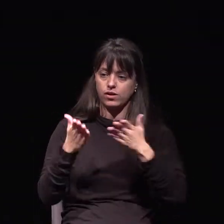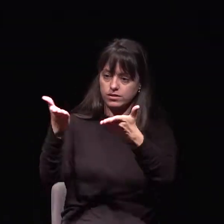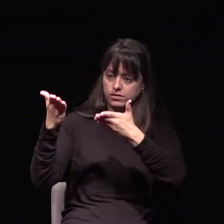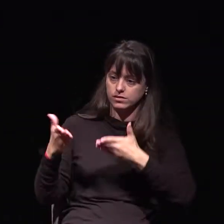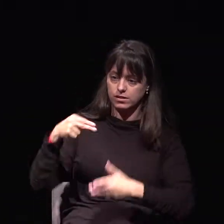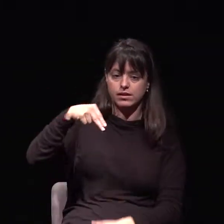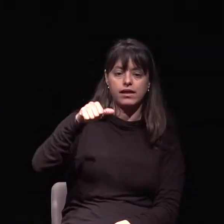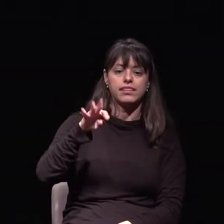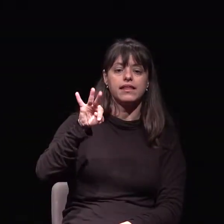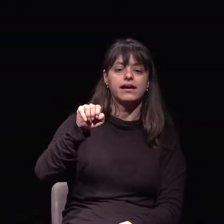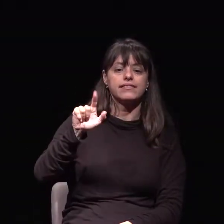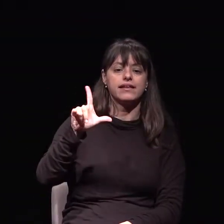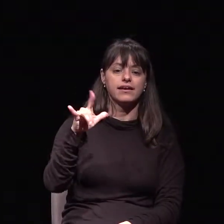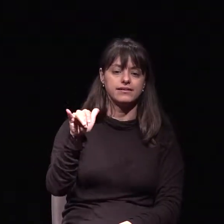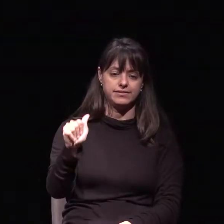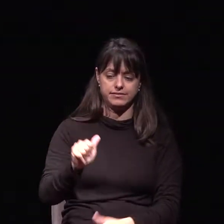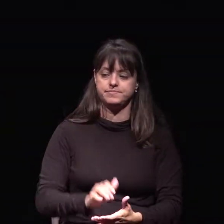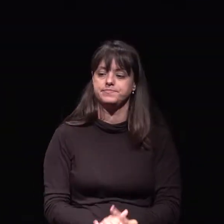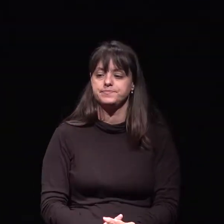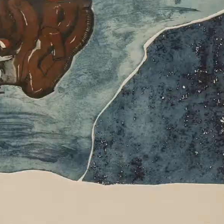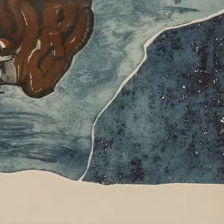favor, Natália.